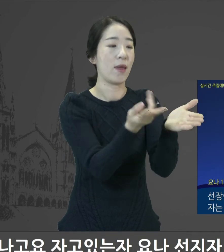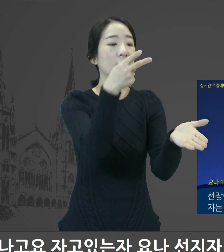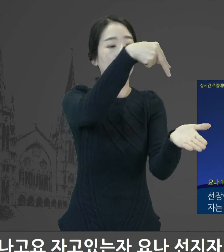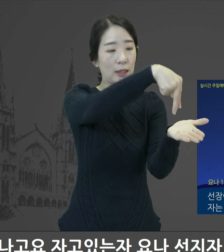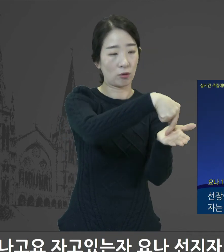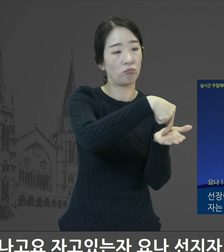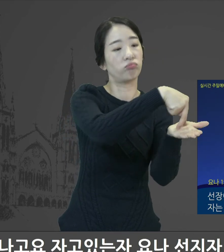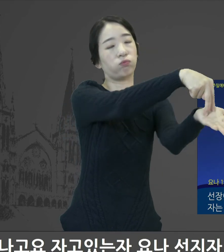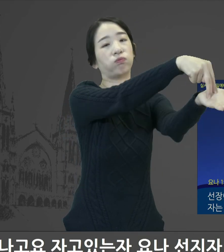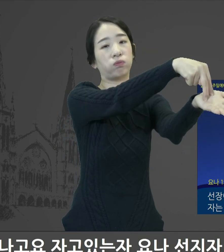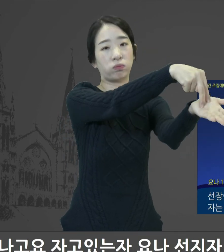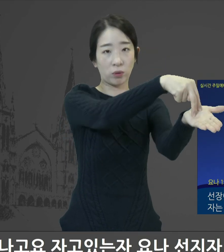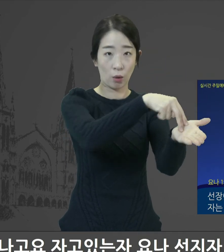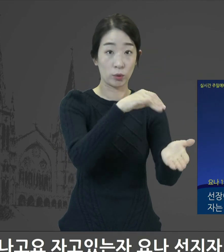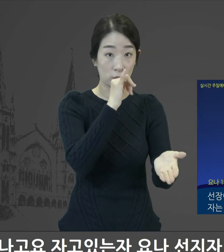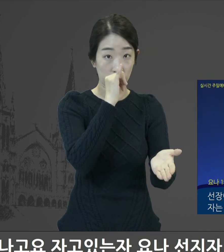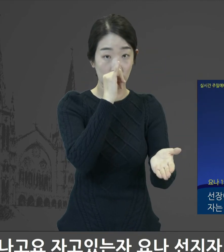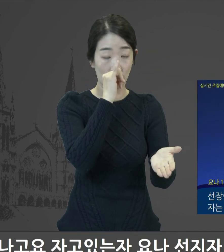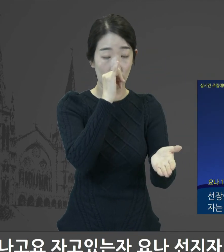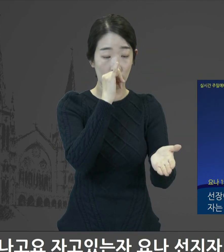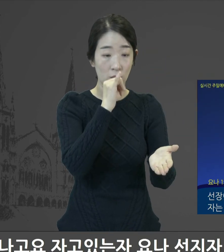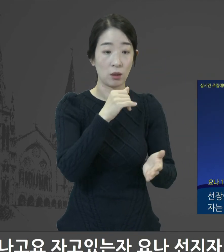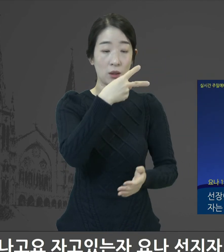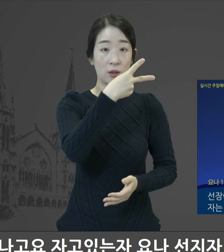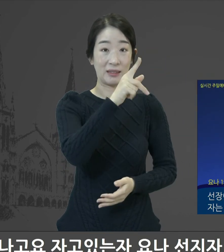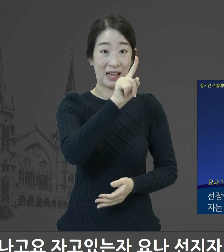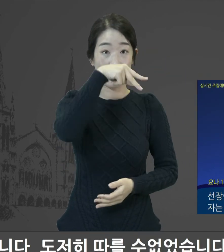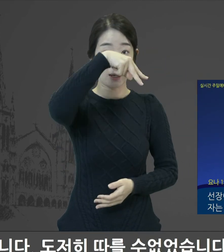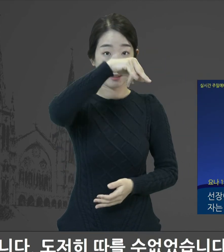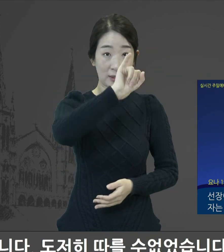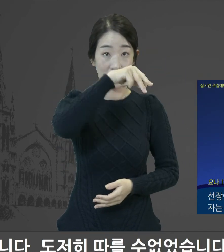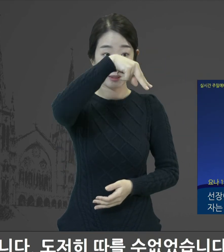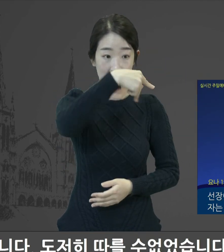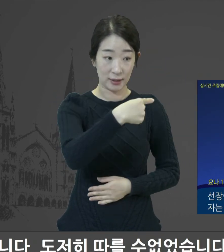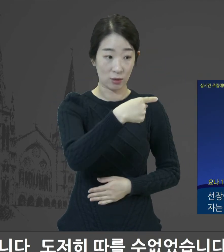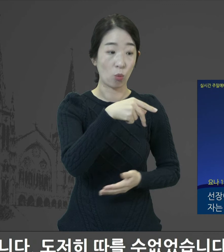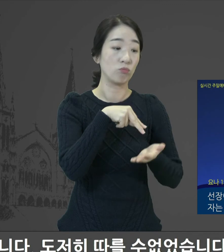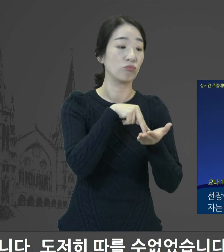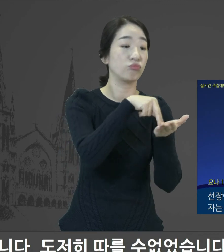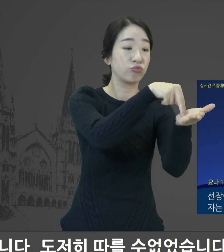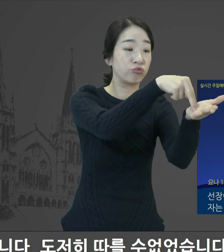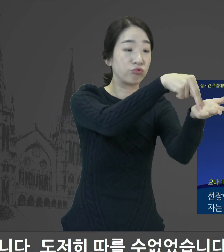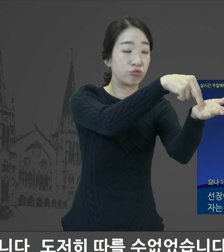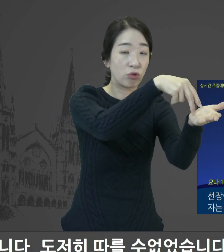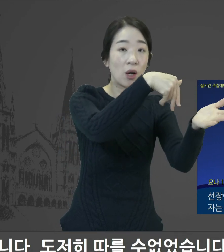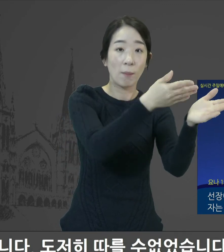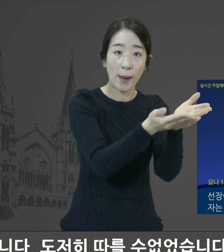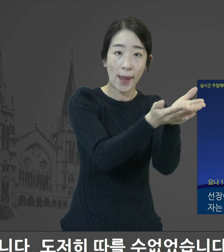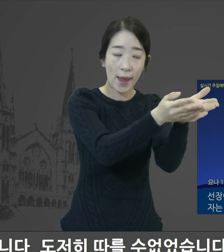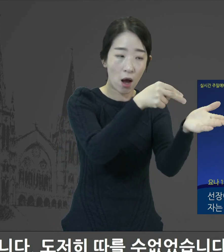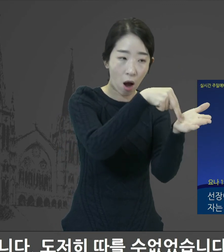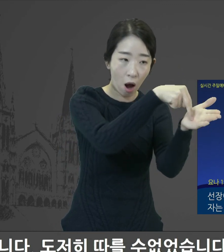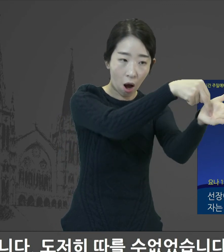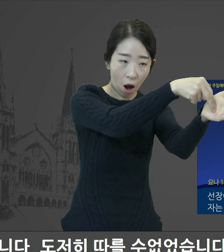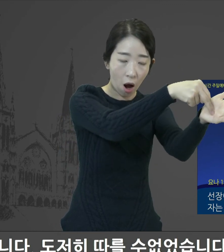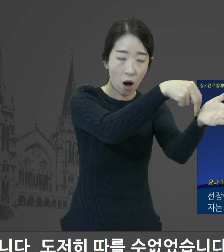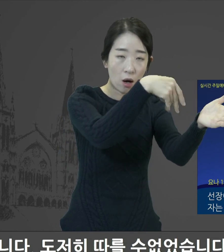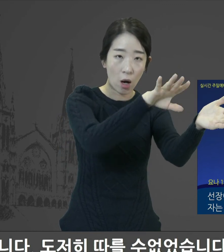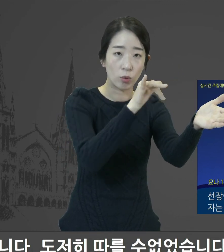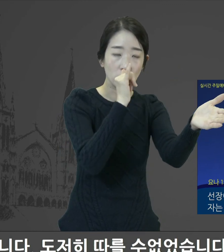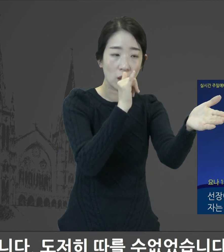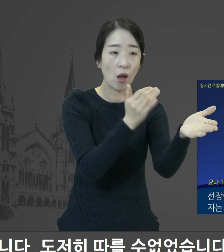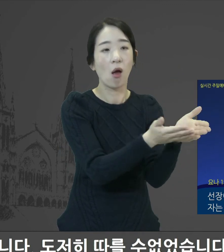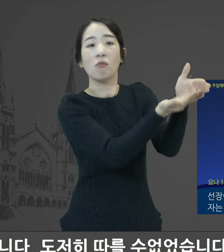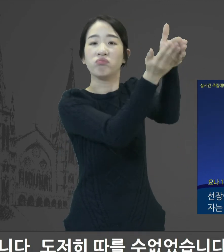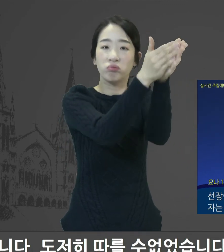있었습니다. 이 다시스로 이게 뭐 아주 그냥 가는데 어떻게 됐어요? 배 타고 조금 있으니까 풍랑이